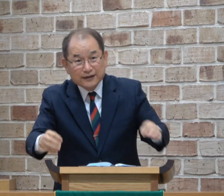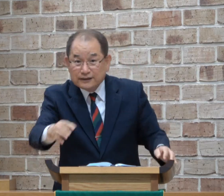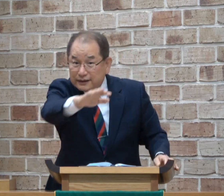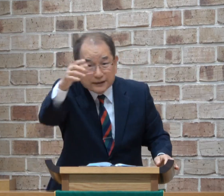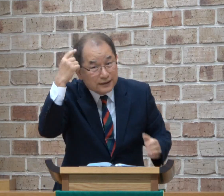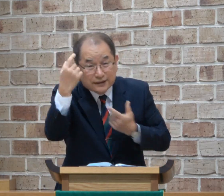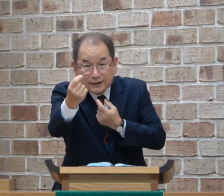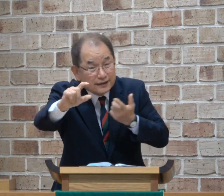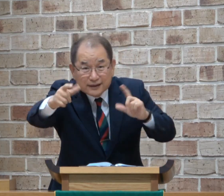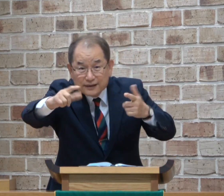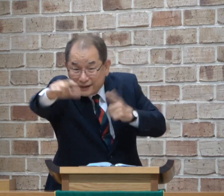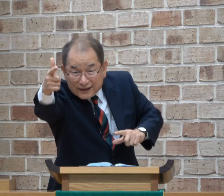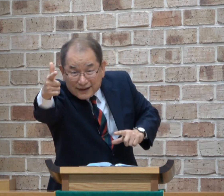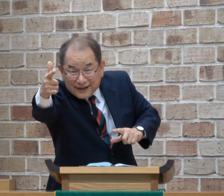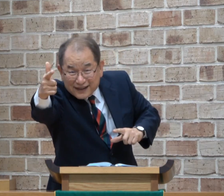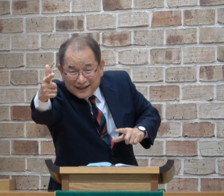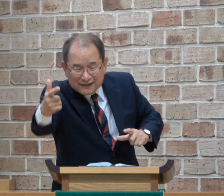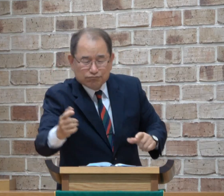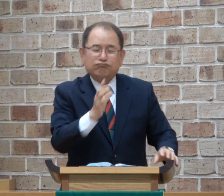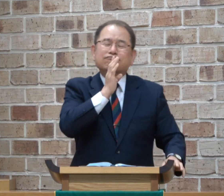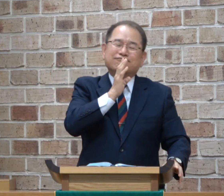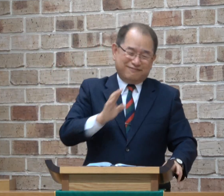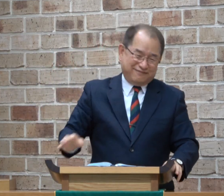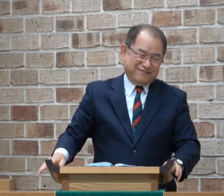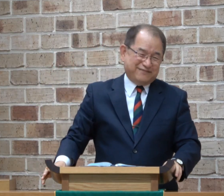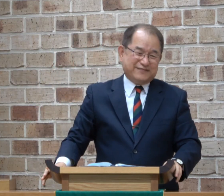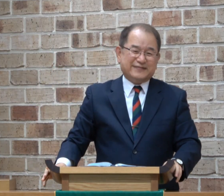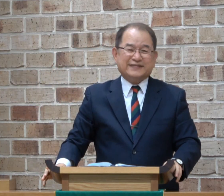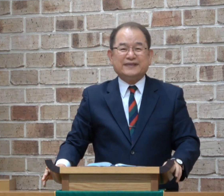다르십니까? 아닙니다. 정말 감사한 일입니다.